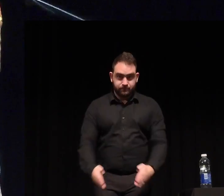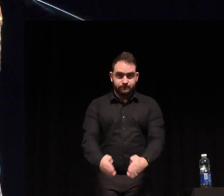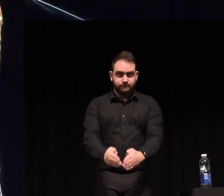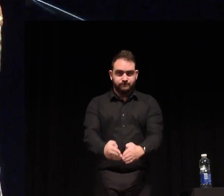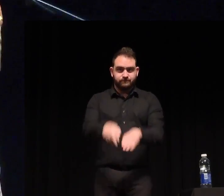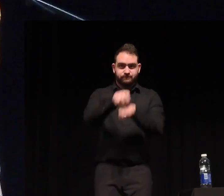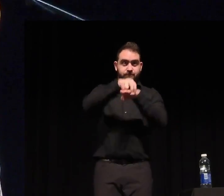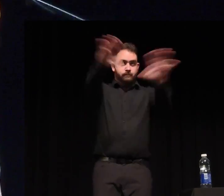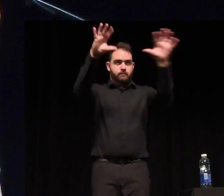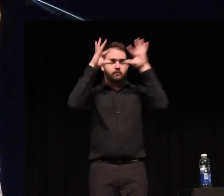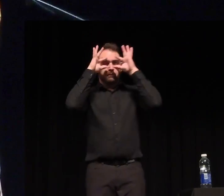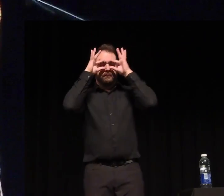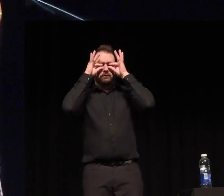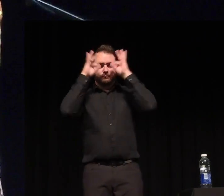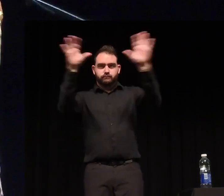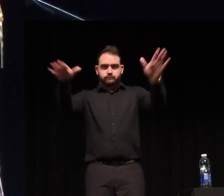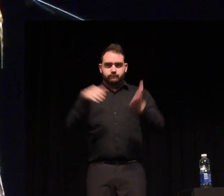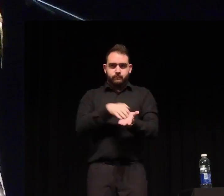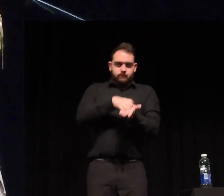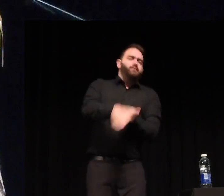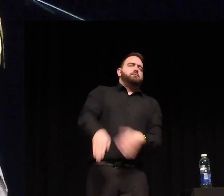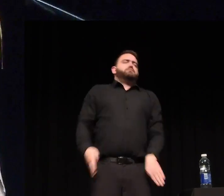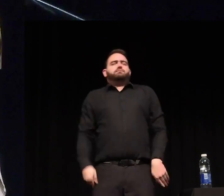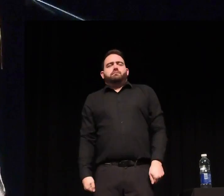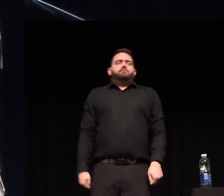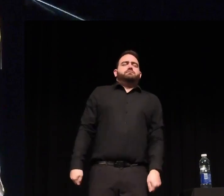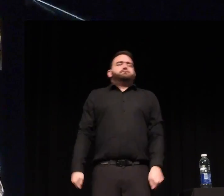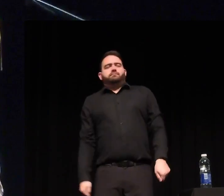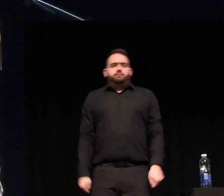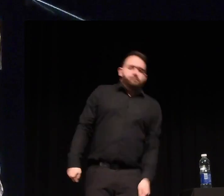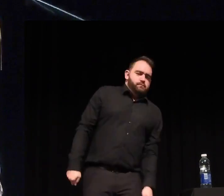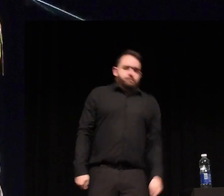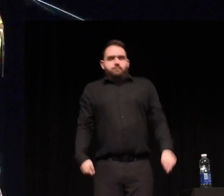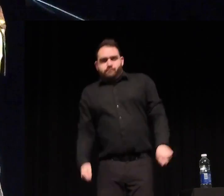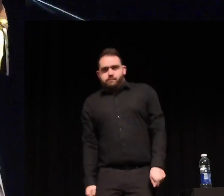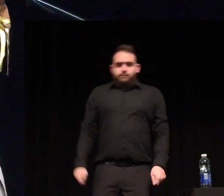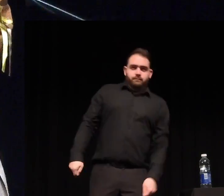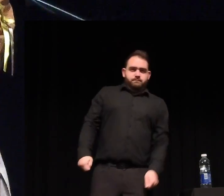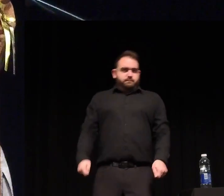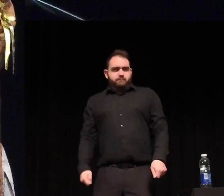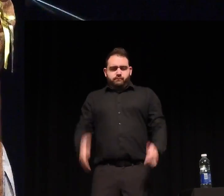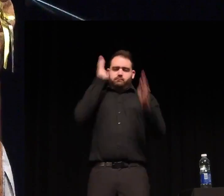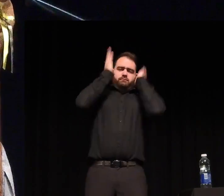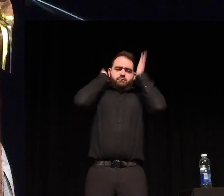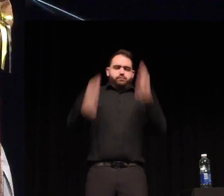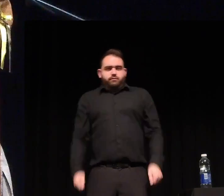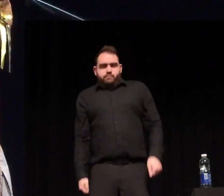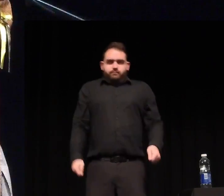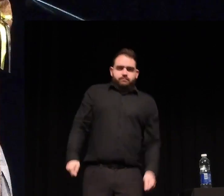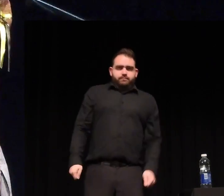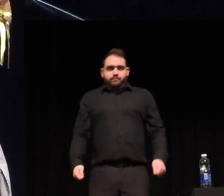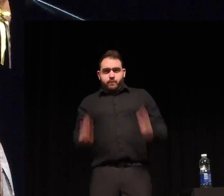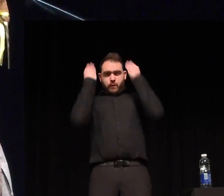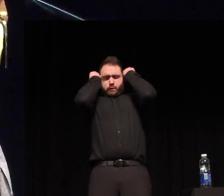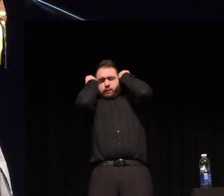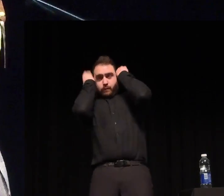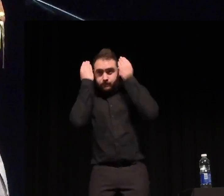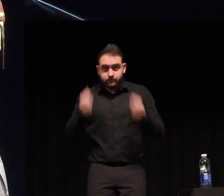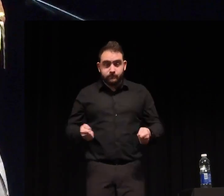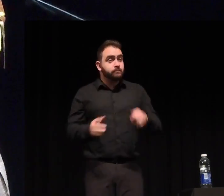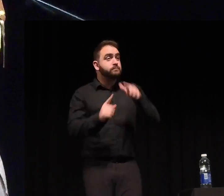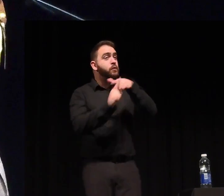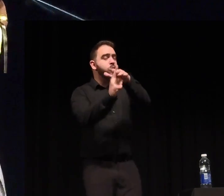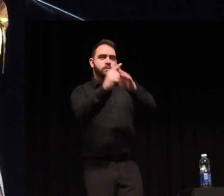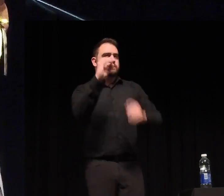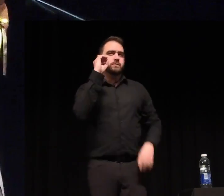fermé les yeux, puis il a glissé. Hey, il est allé vite! Non seulement il n'avait pas oublié d'écharde, mais en